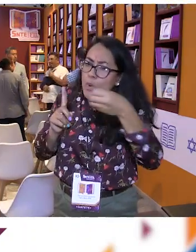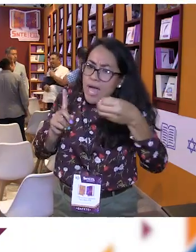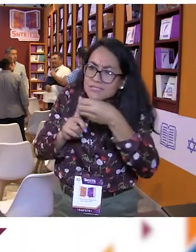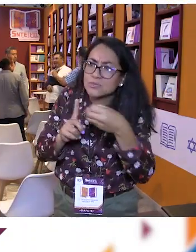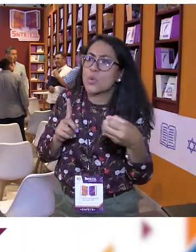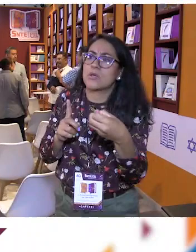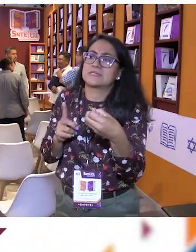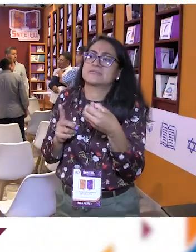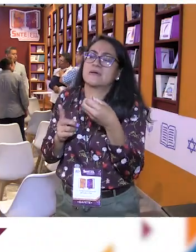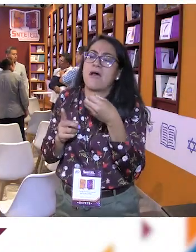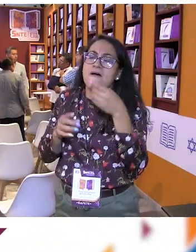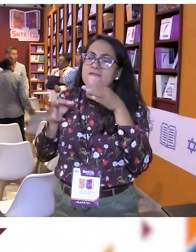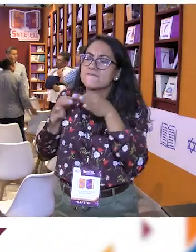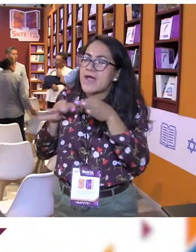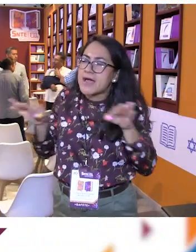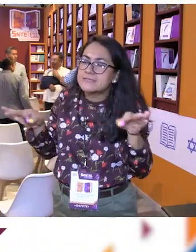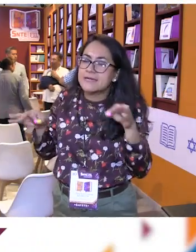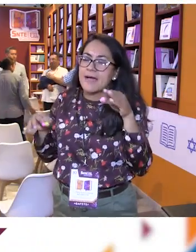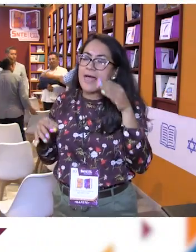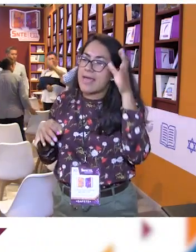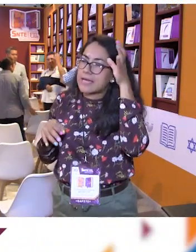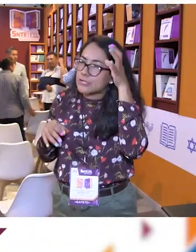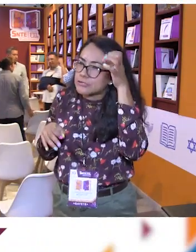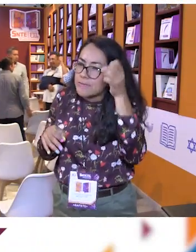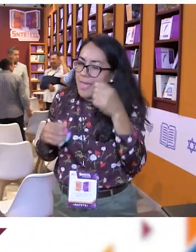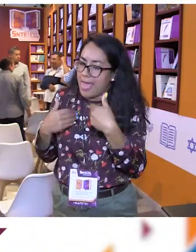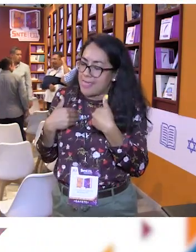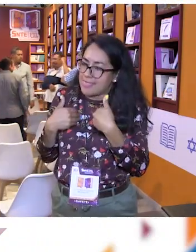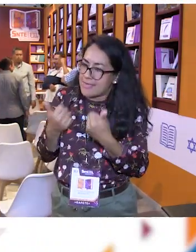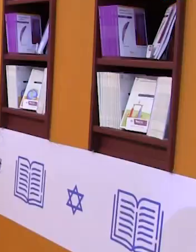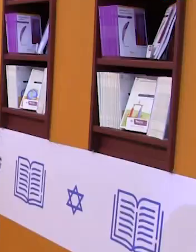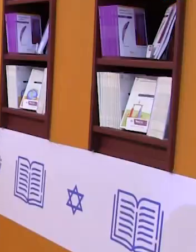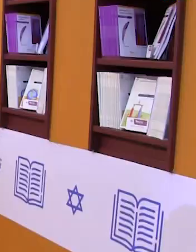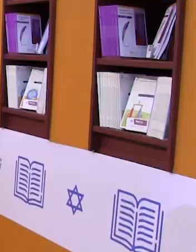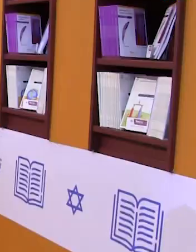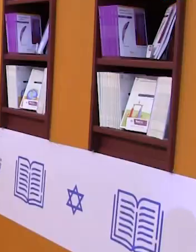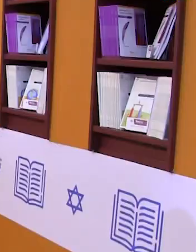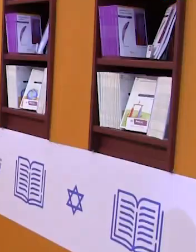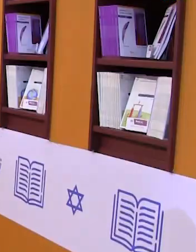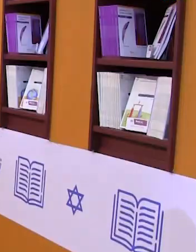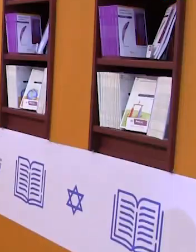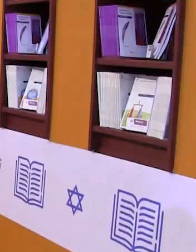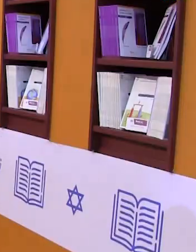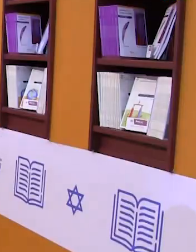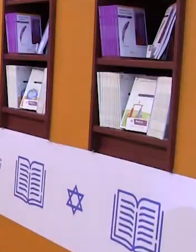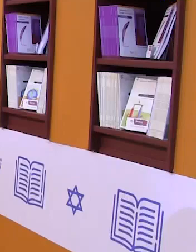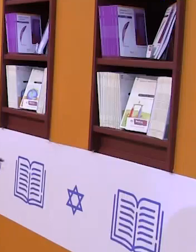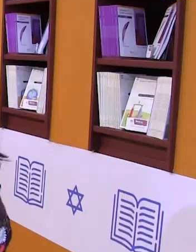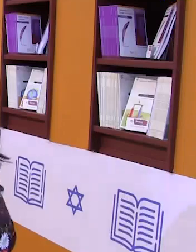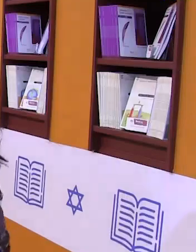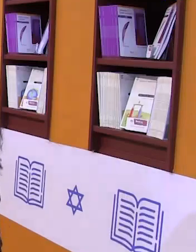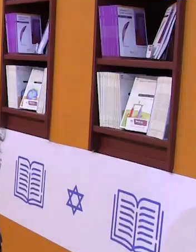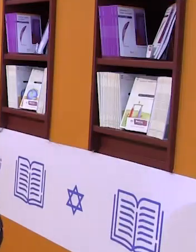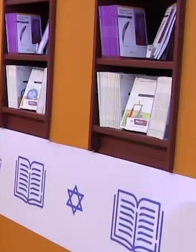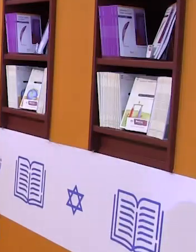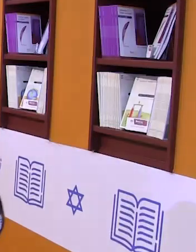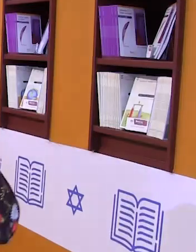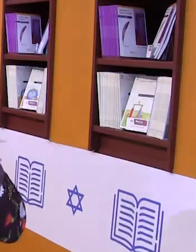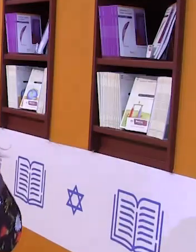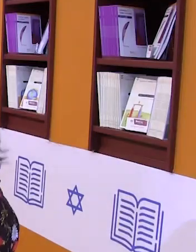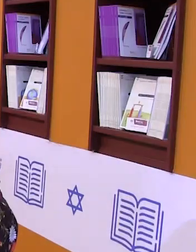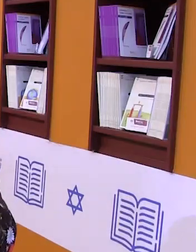un poco de gesto, un poco de movimiento corporal y tener la forma de explicarlo, porque